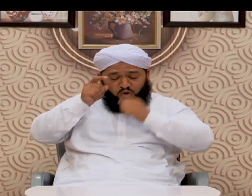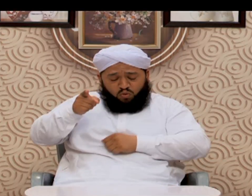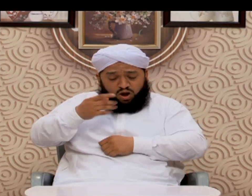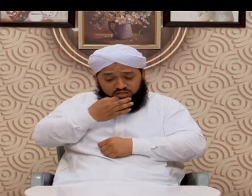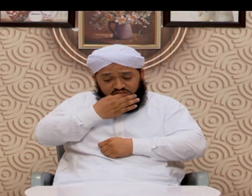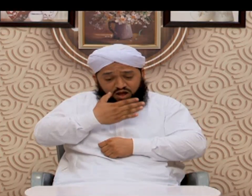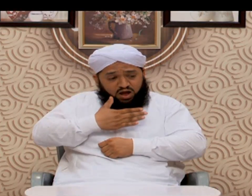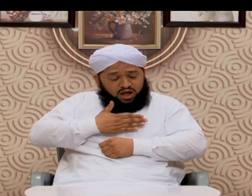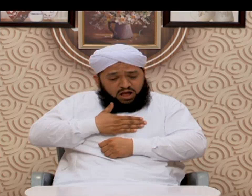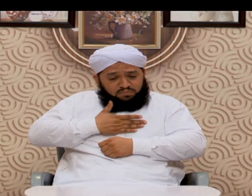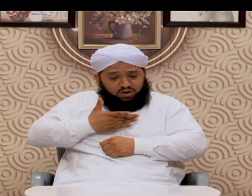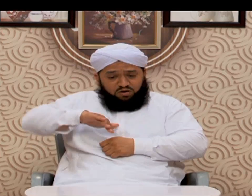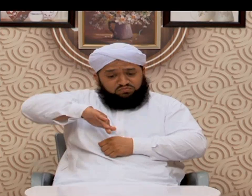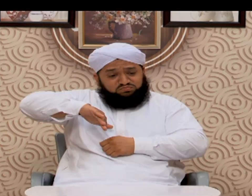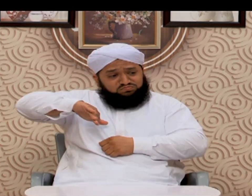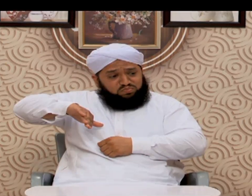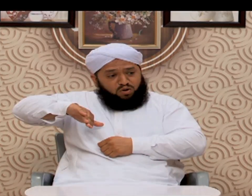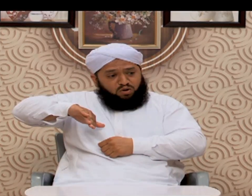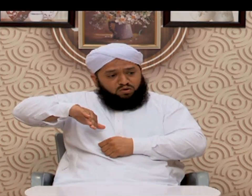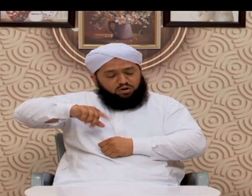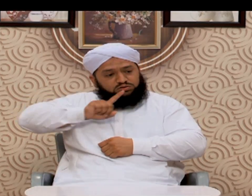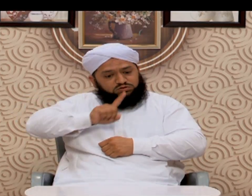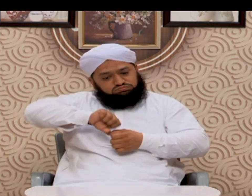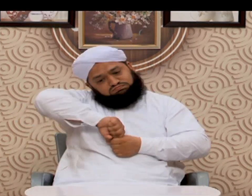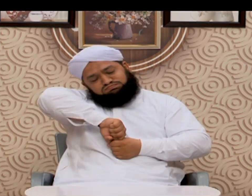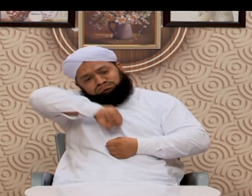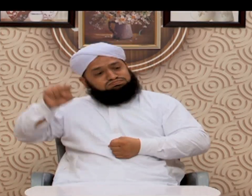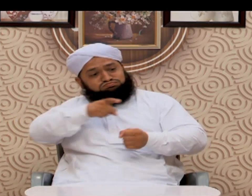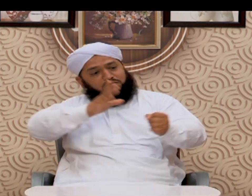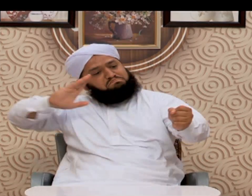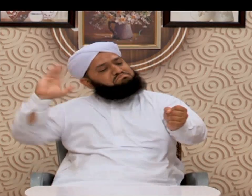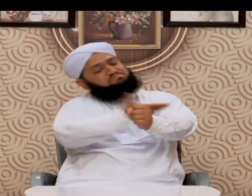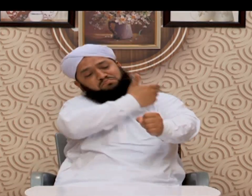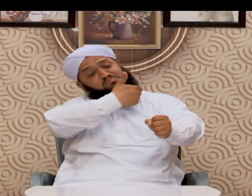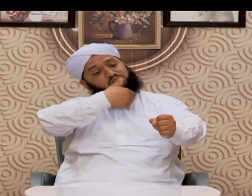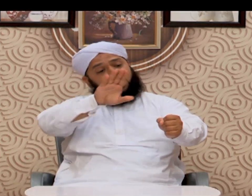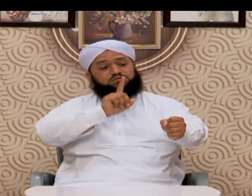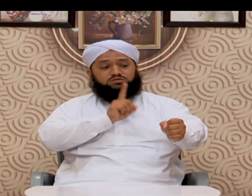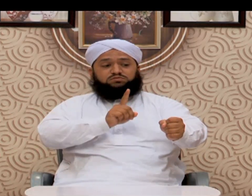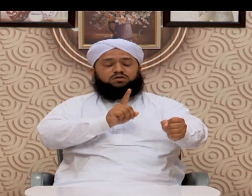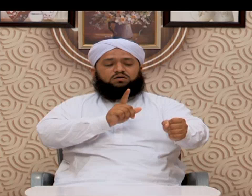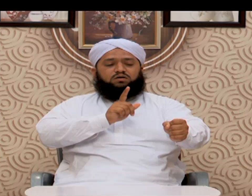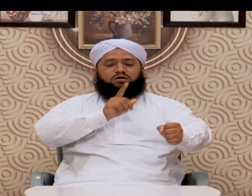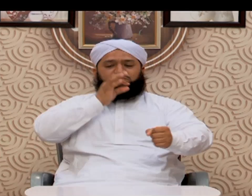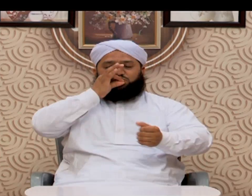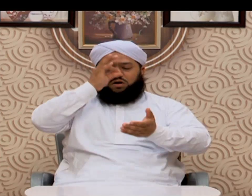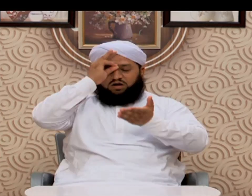علیہ وآلہ وسلم کا ادب مانے نہ ہوتا تو میں ابھی اپنی تلوار سے تیرا سر اڑا دیتا۔ یہ سن کر آپ صلی